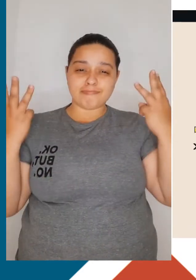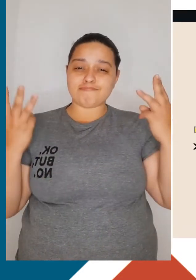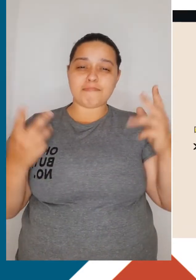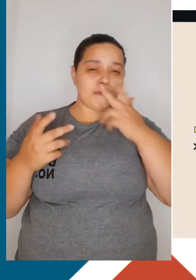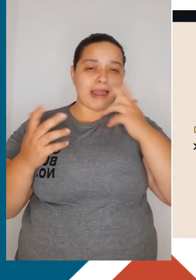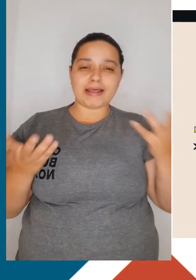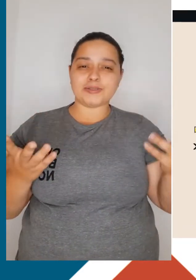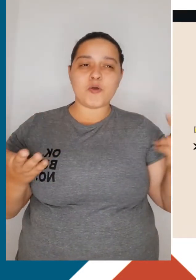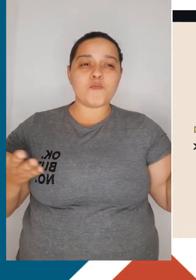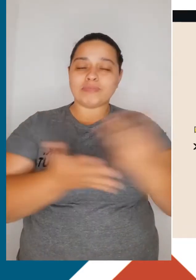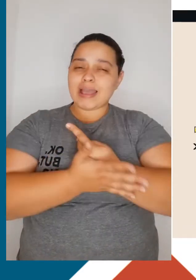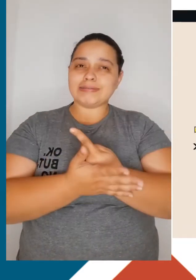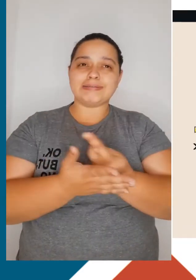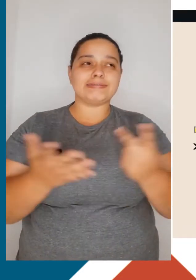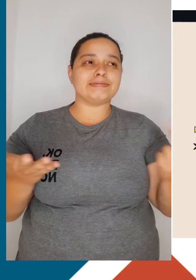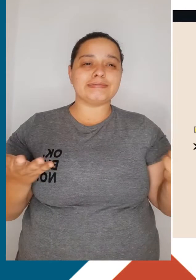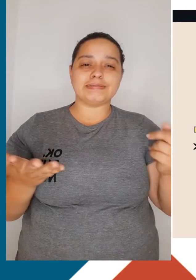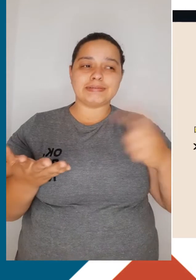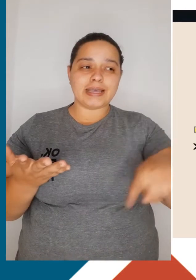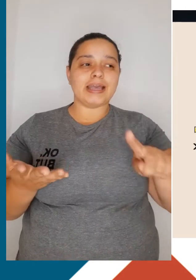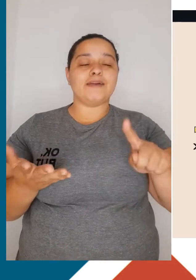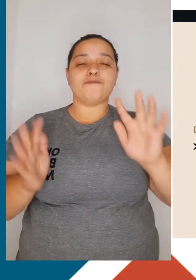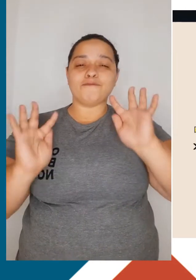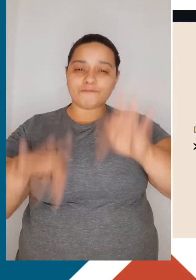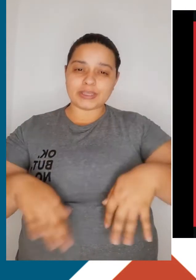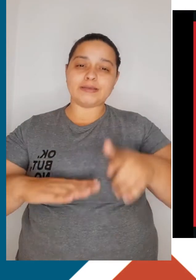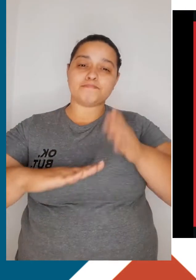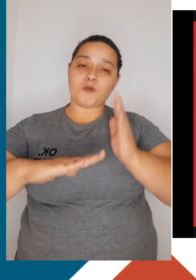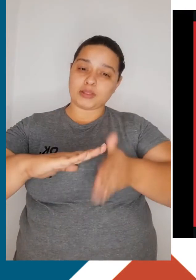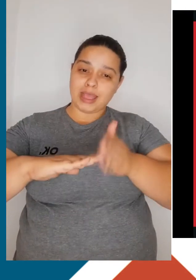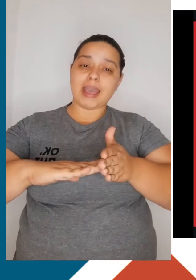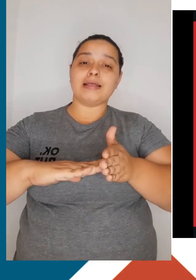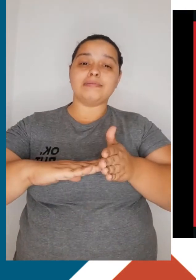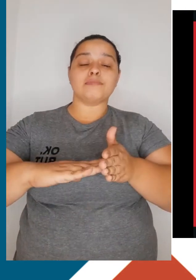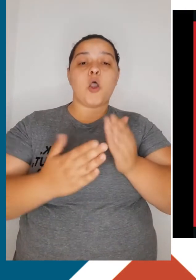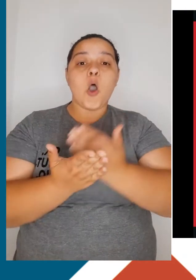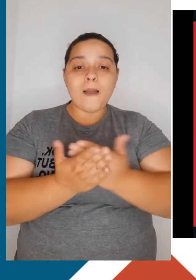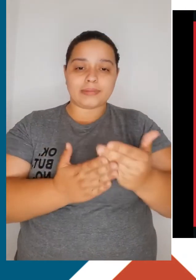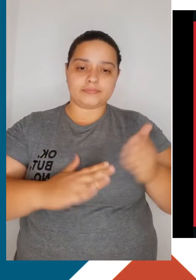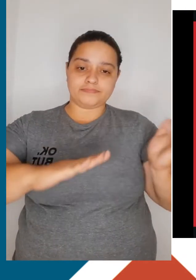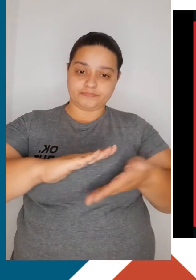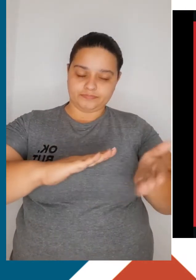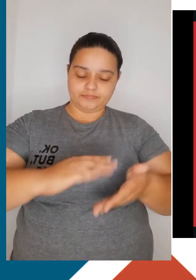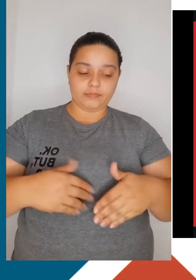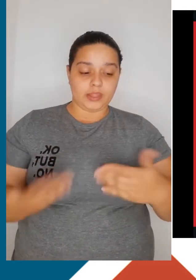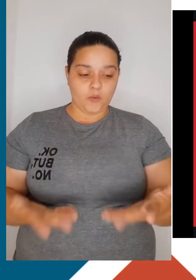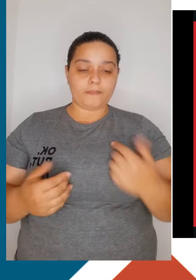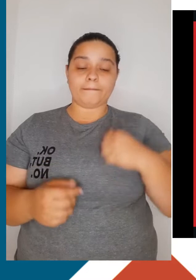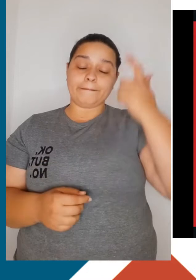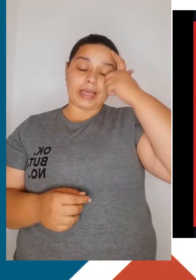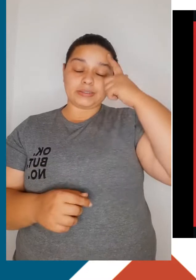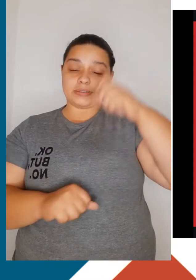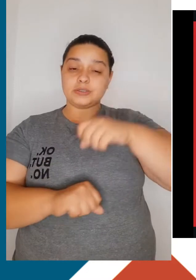marca o fim da Idade Moderna e inaugura a Idade Contemporânea. Bom, quando a gente pensa no iluminismo, a gente pode